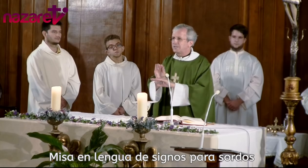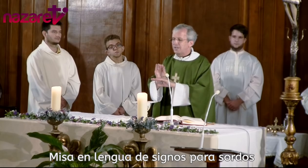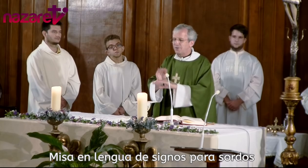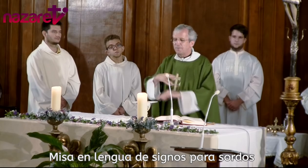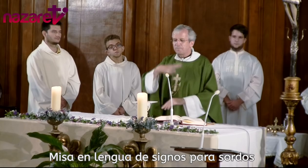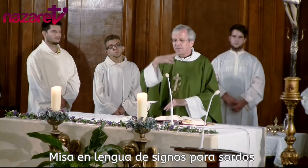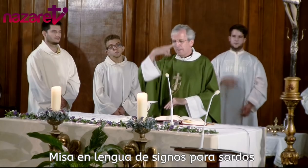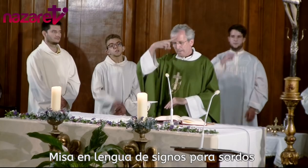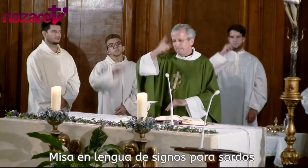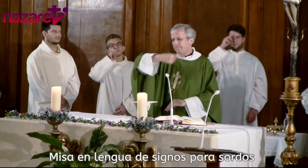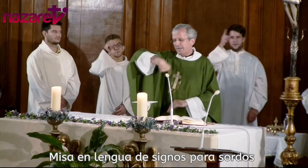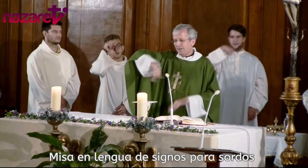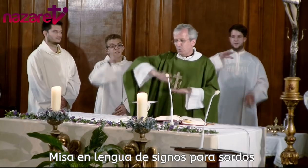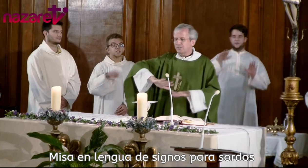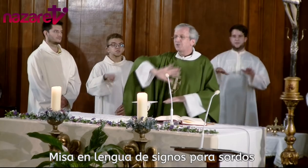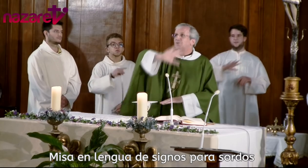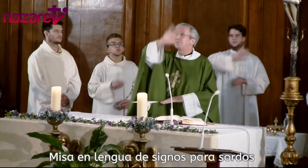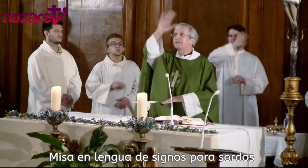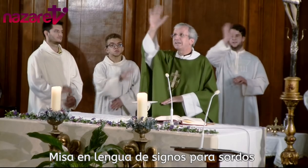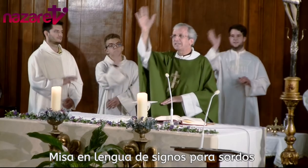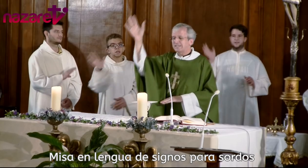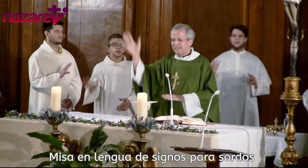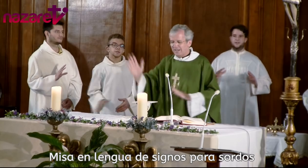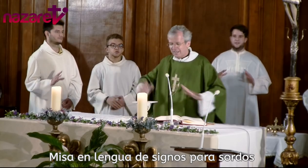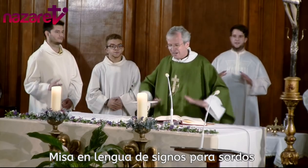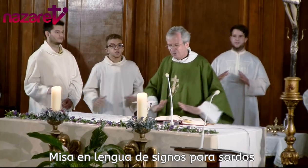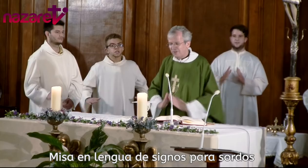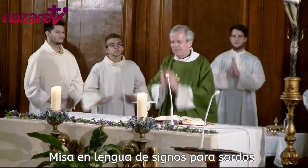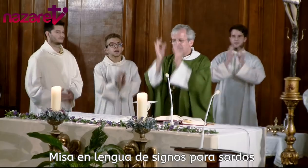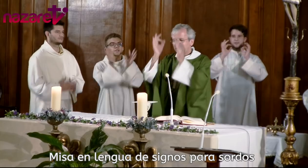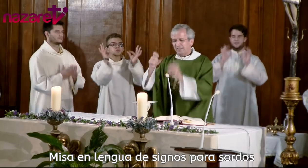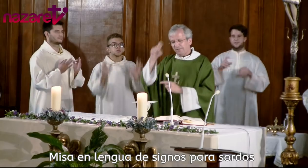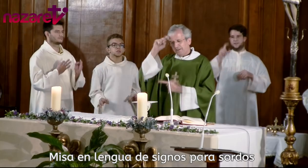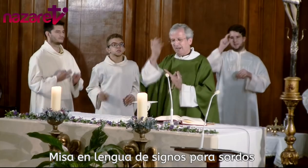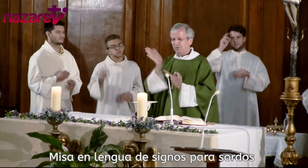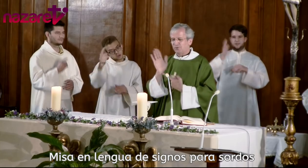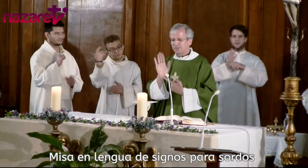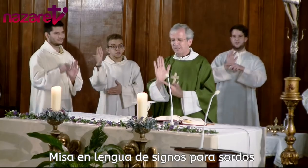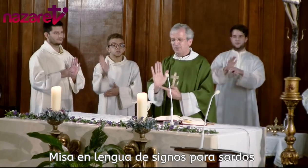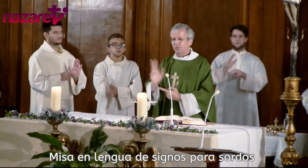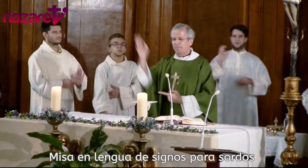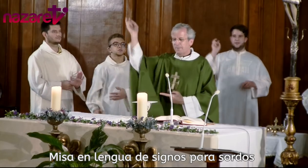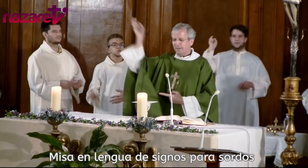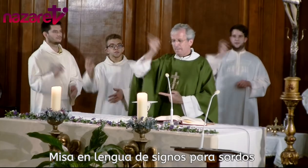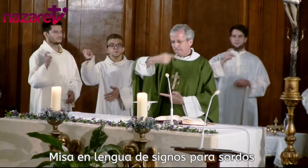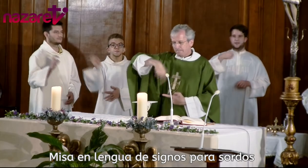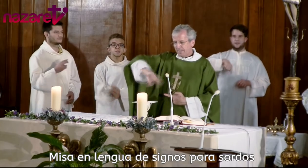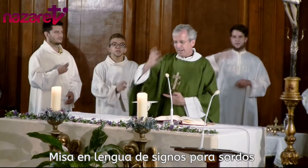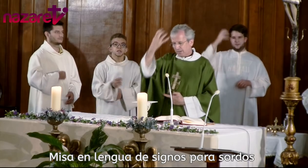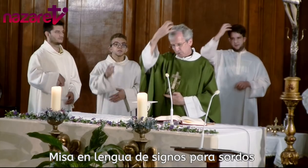enseñó. Padre nuestro que estás en el cielo, santificado sea tu nombre. Venga a